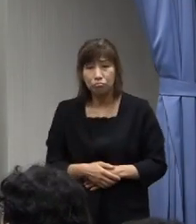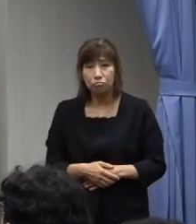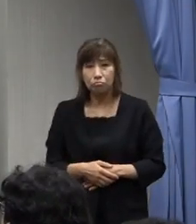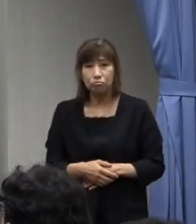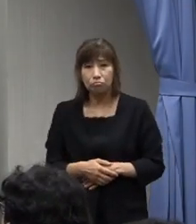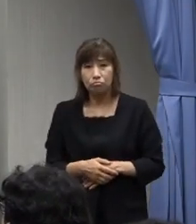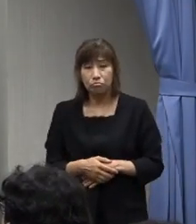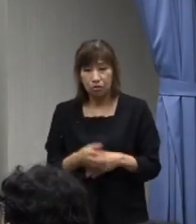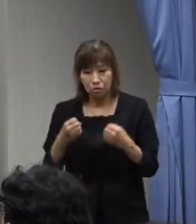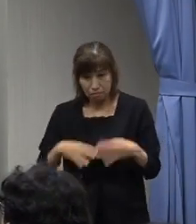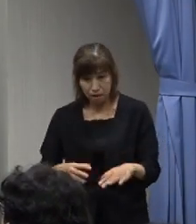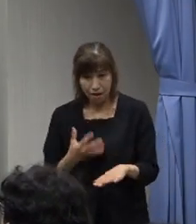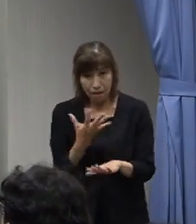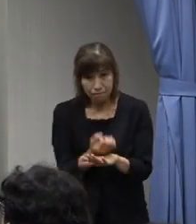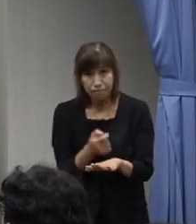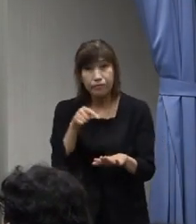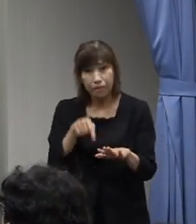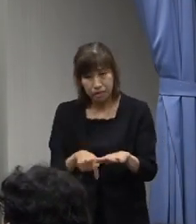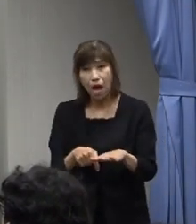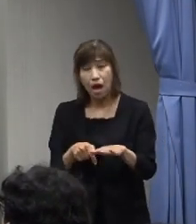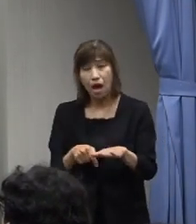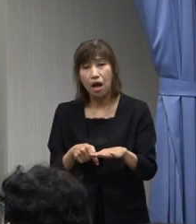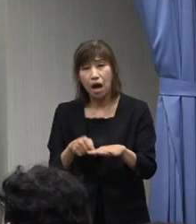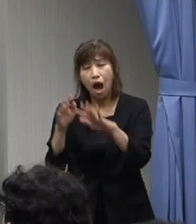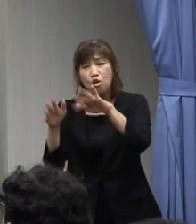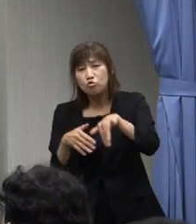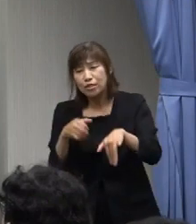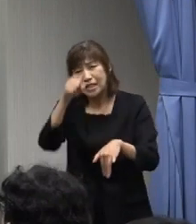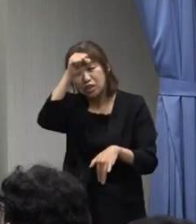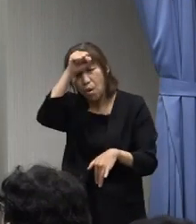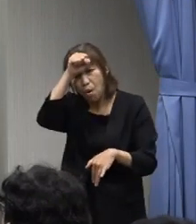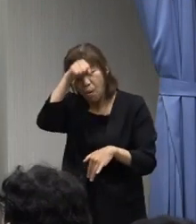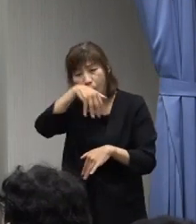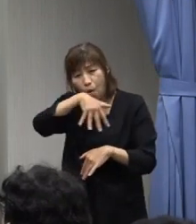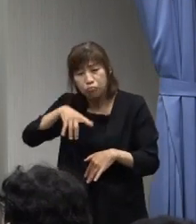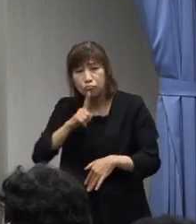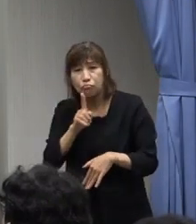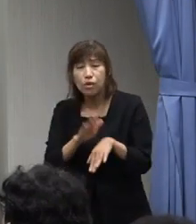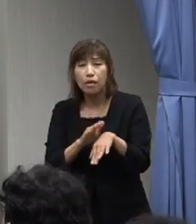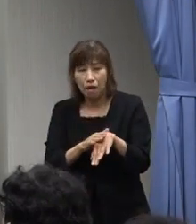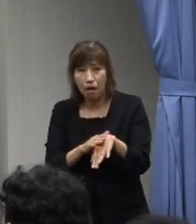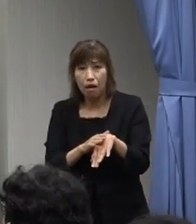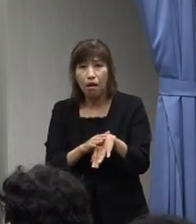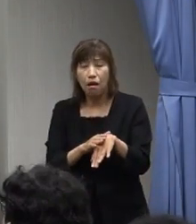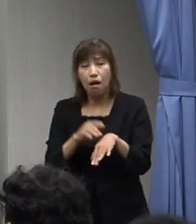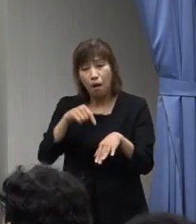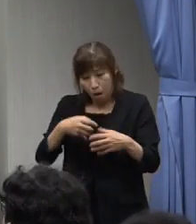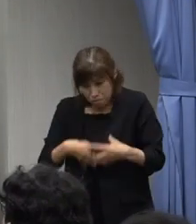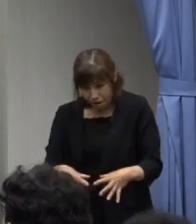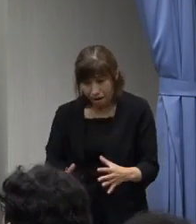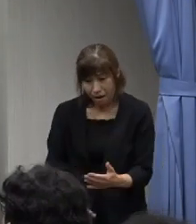というのは、風疹のウイルスが胎児に感染するということで、そのことによって